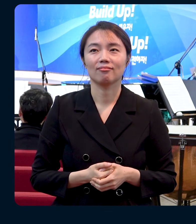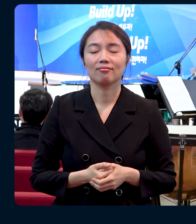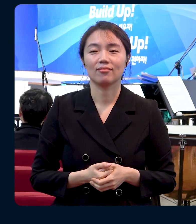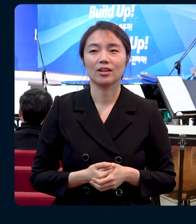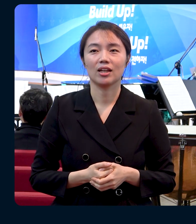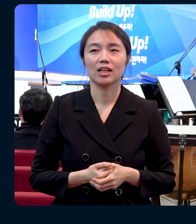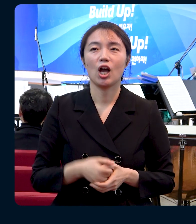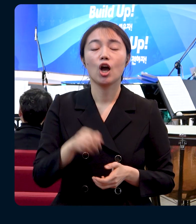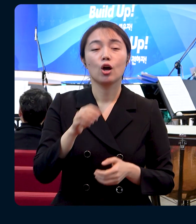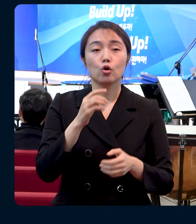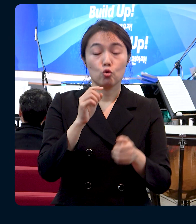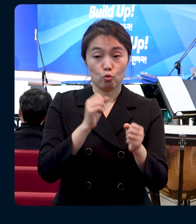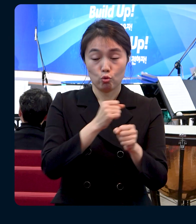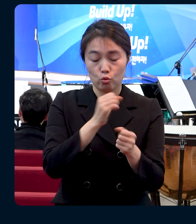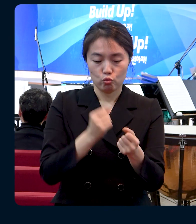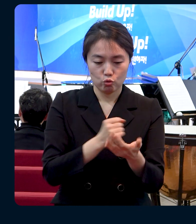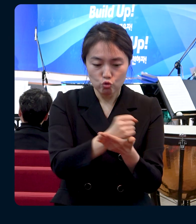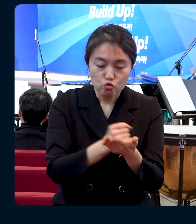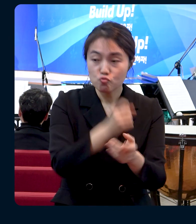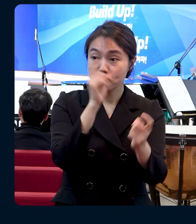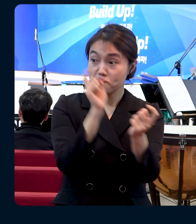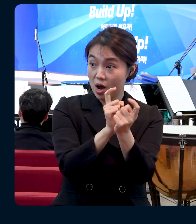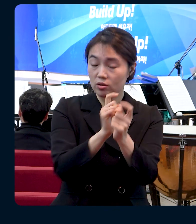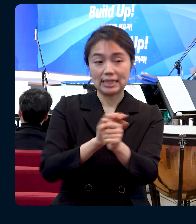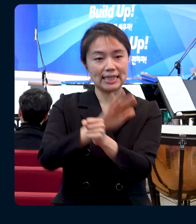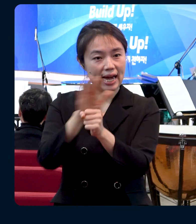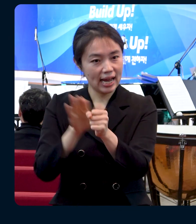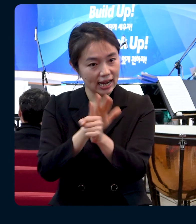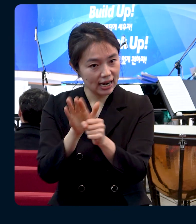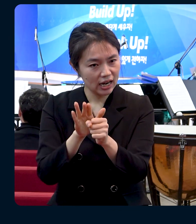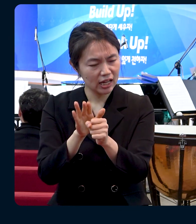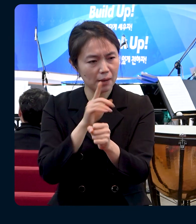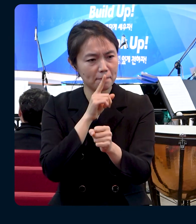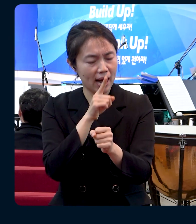이 파티, 운명을 아모르,